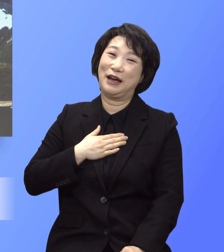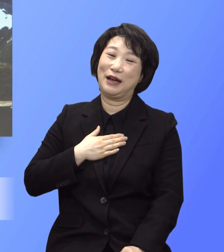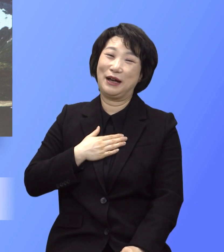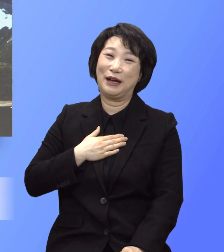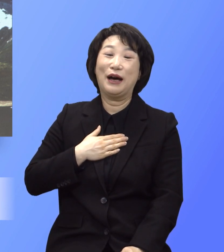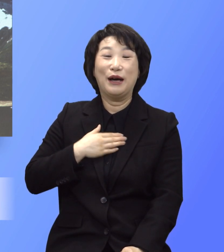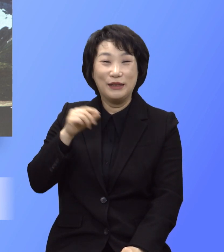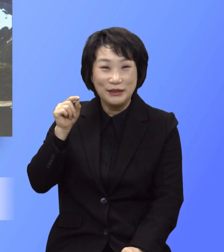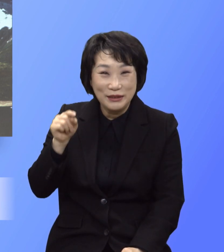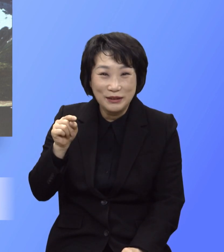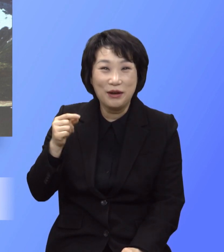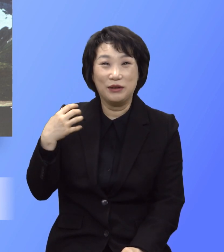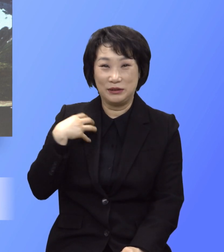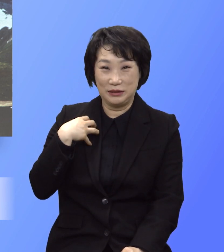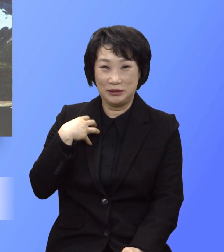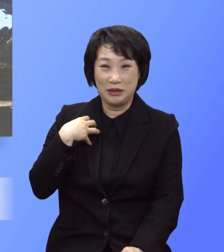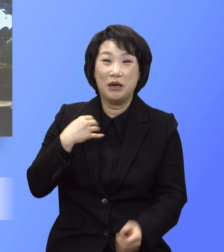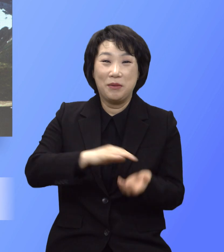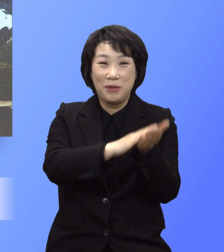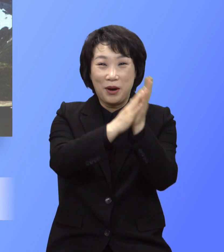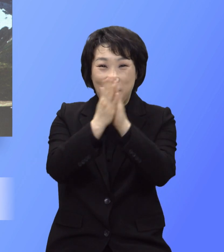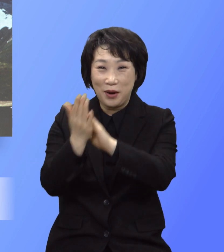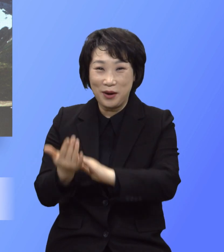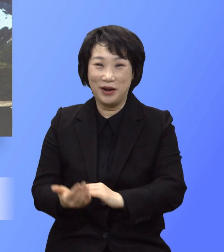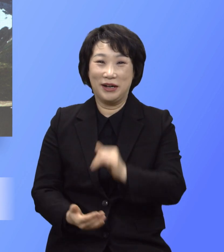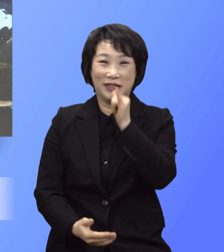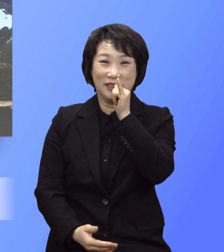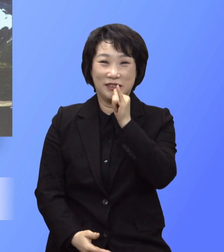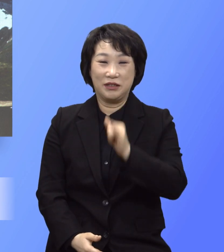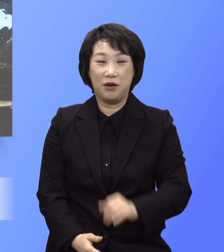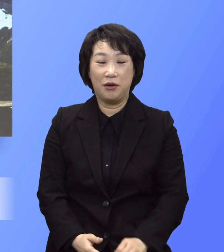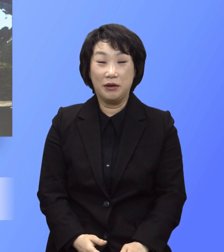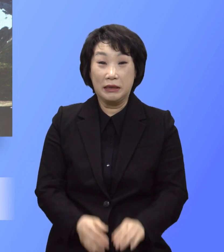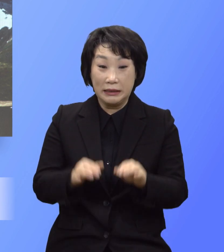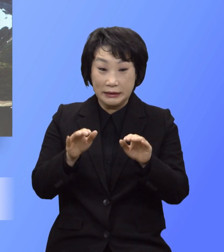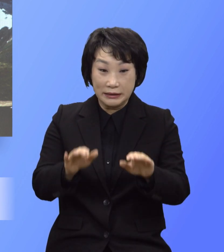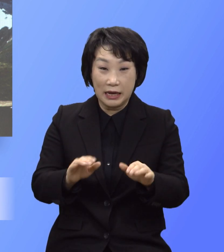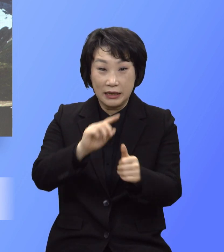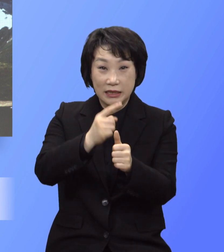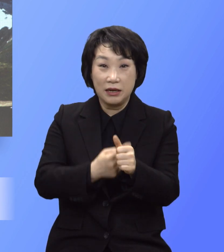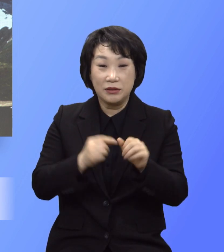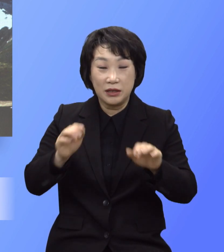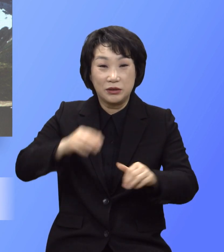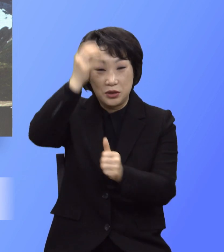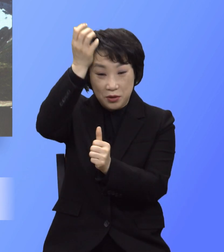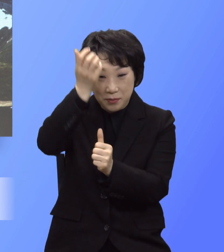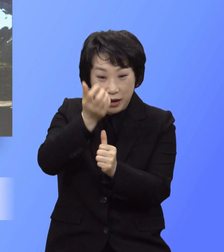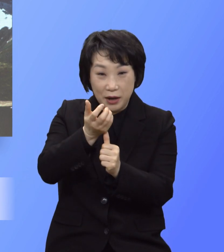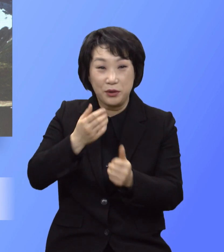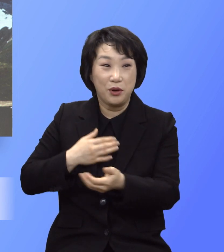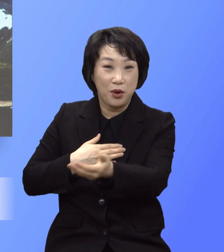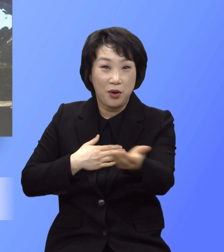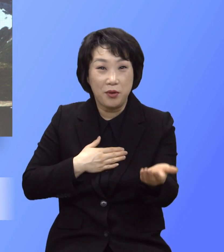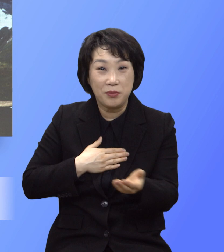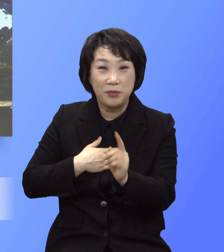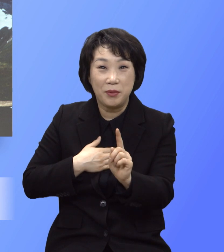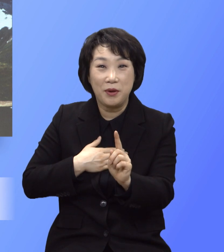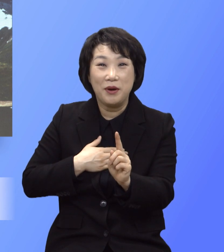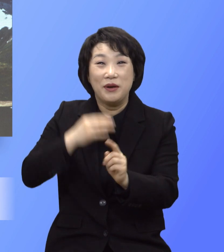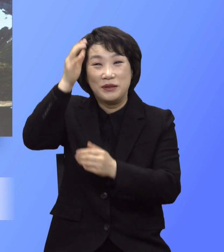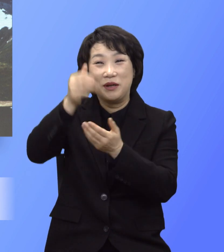신분 변화. 그래서 성령 받은 사람은